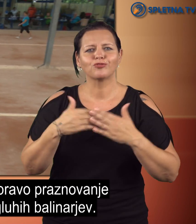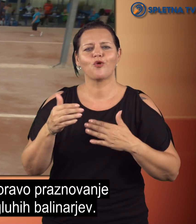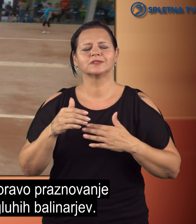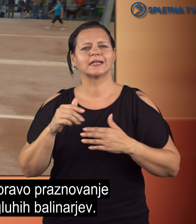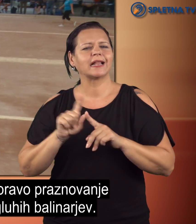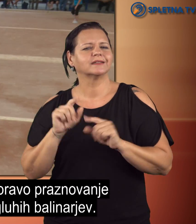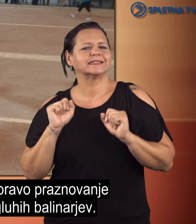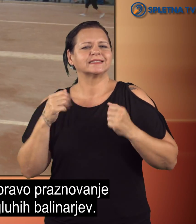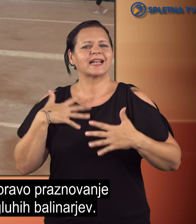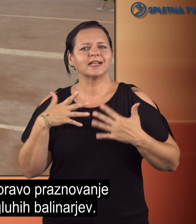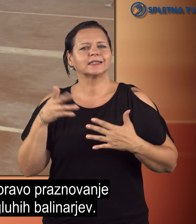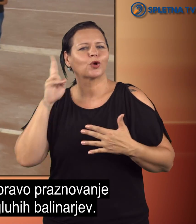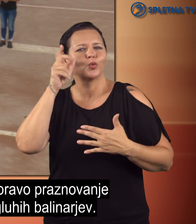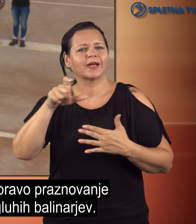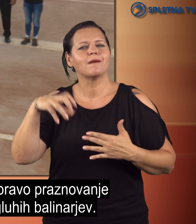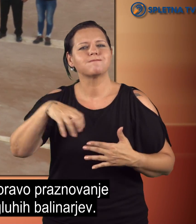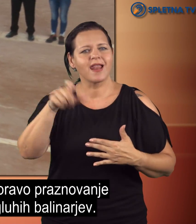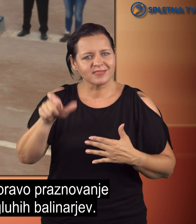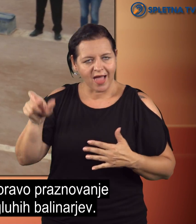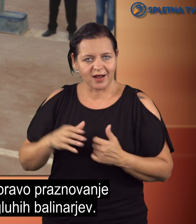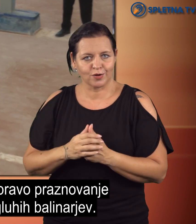strasti gluhih balinarjev.